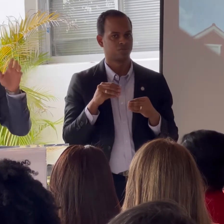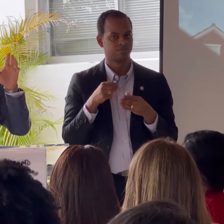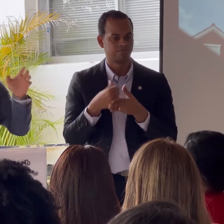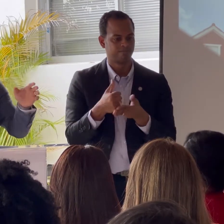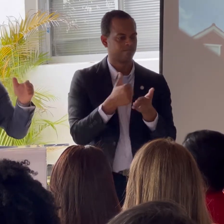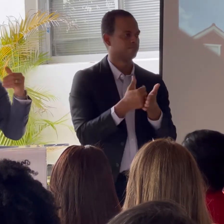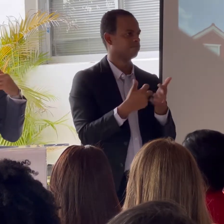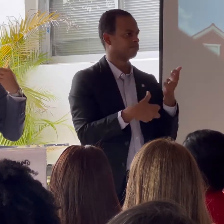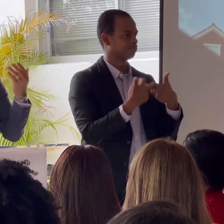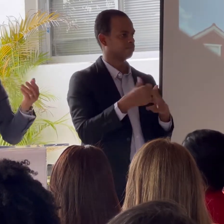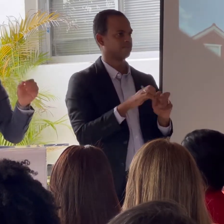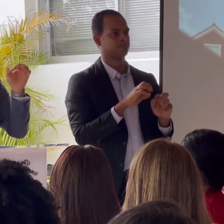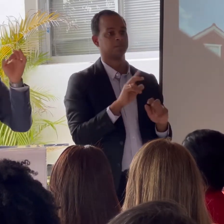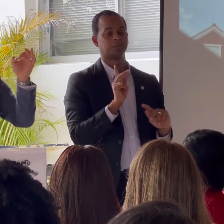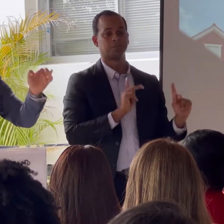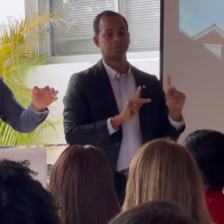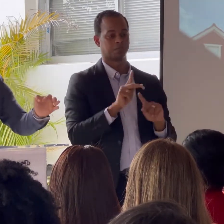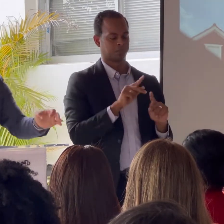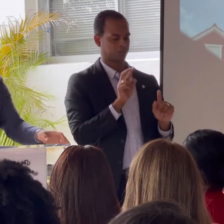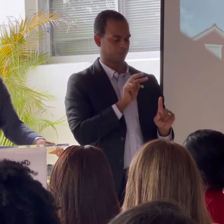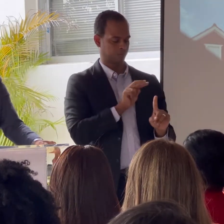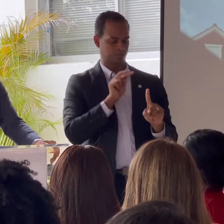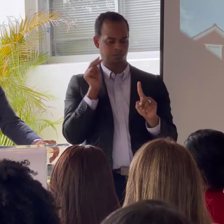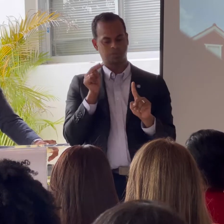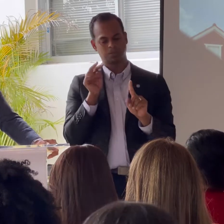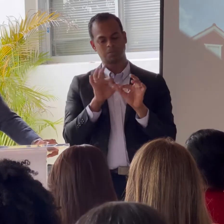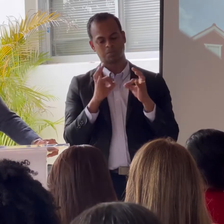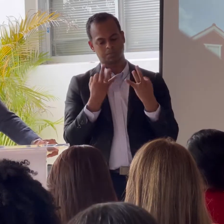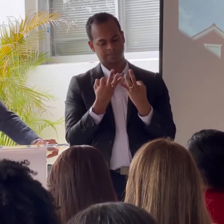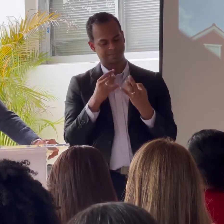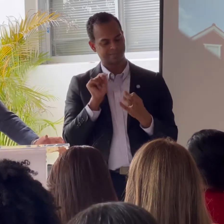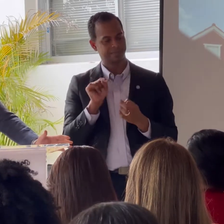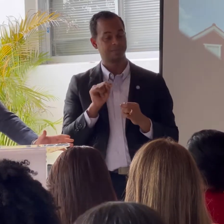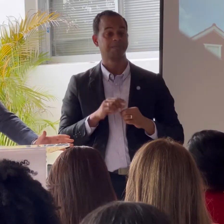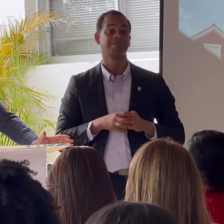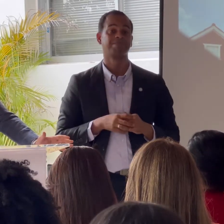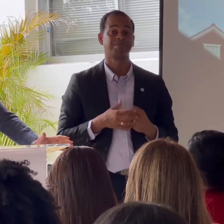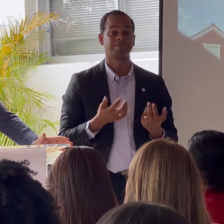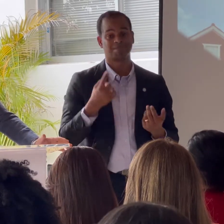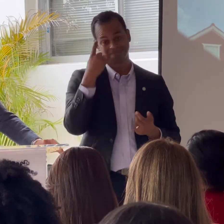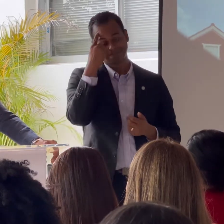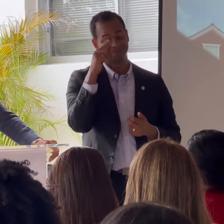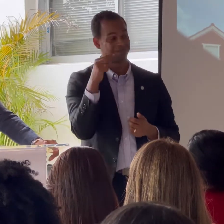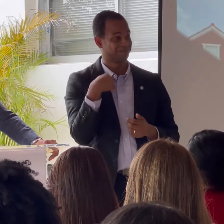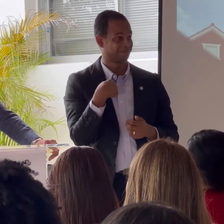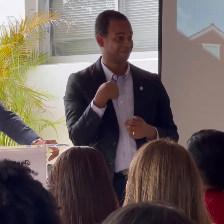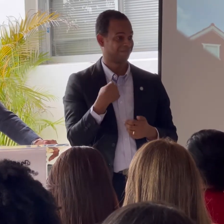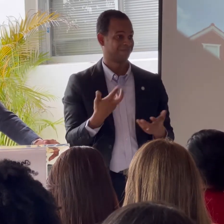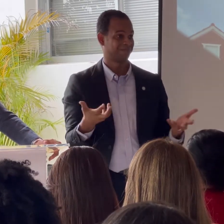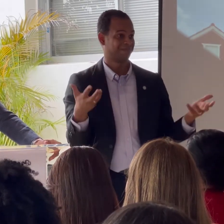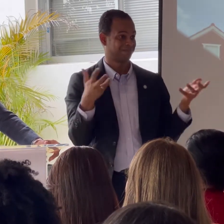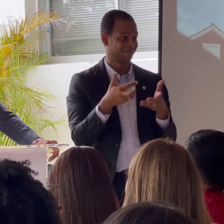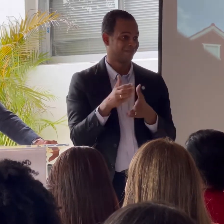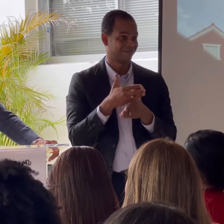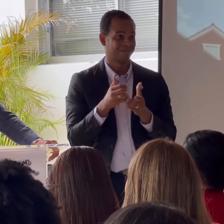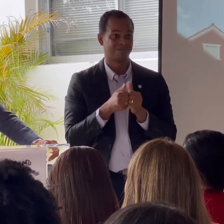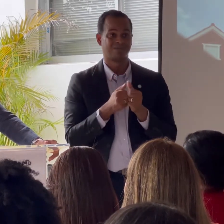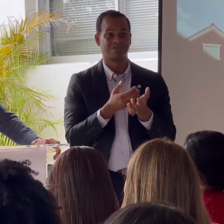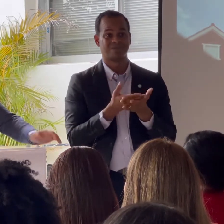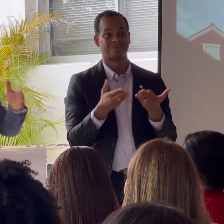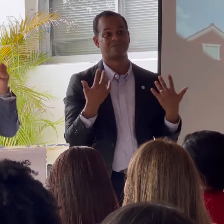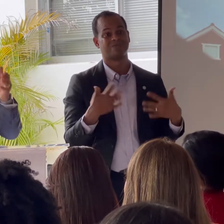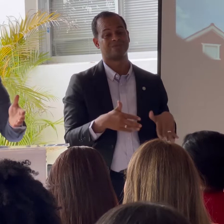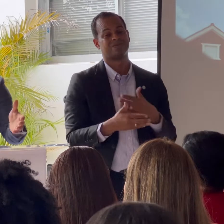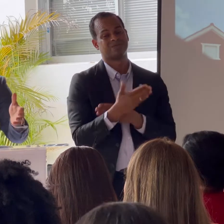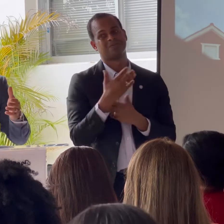solución a los problemas de las personas desde la perspectiva de la familia. Así es que para mí es un alto honor compartir con ustedes esta